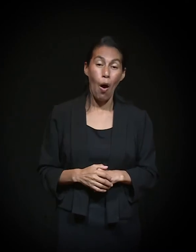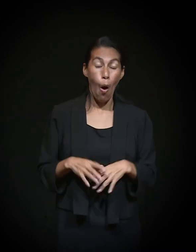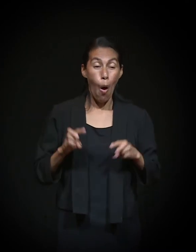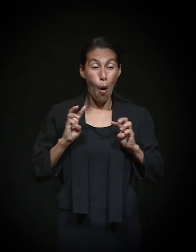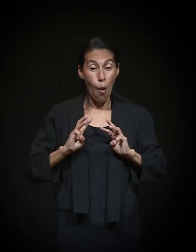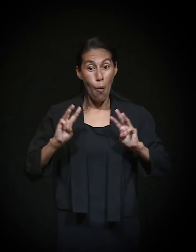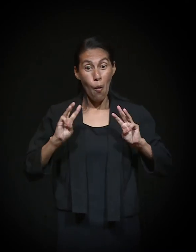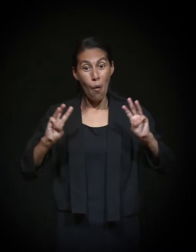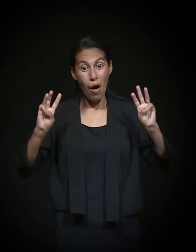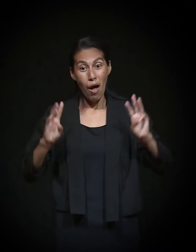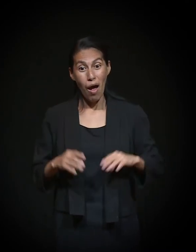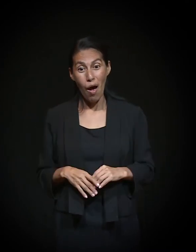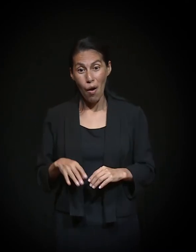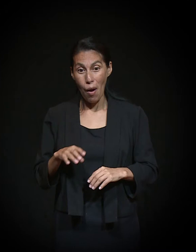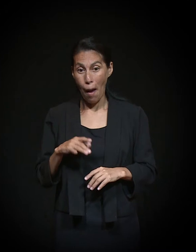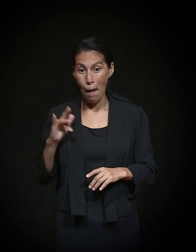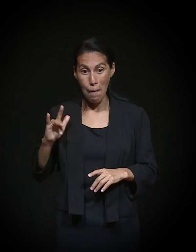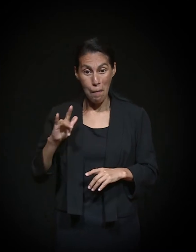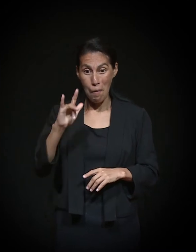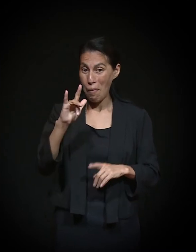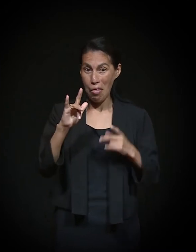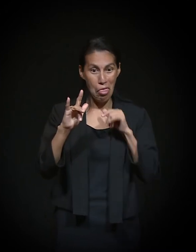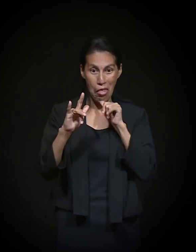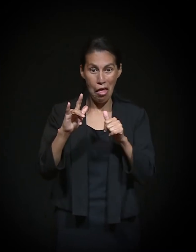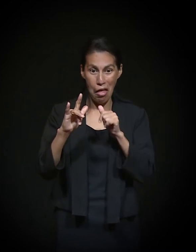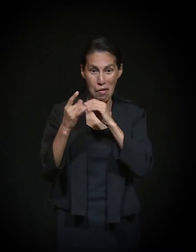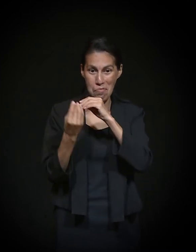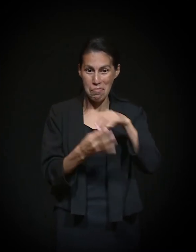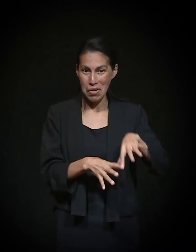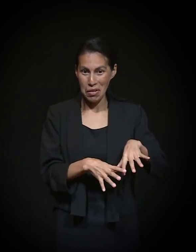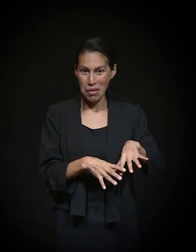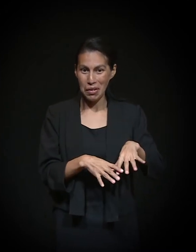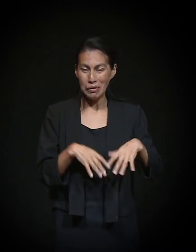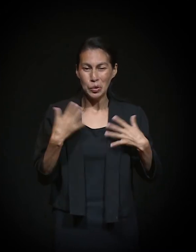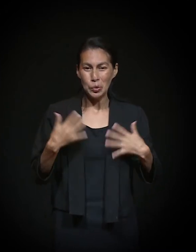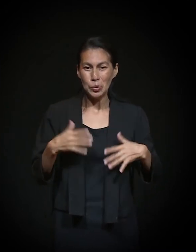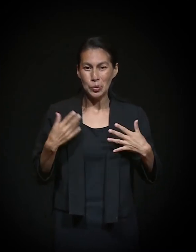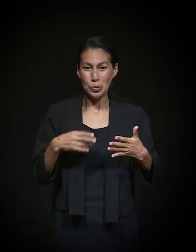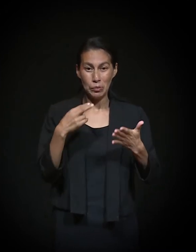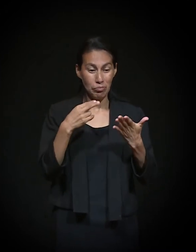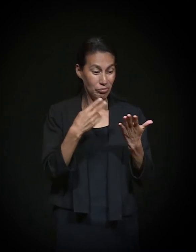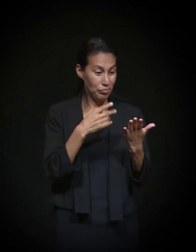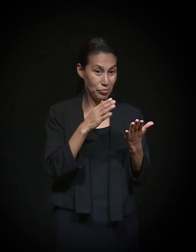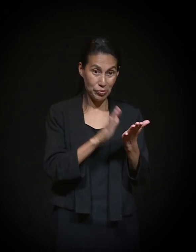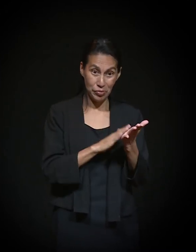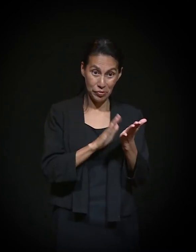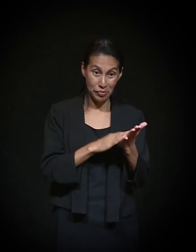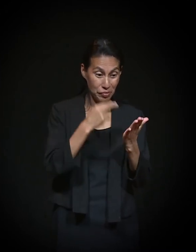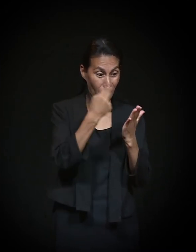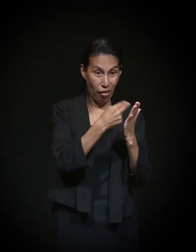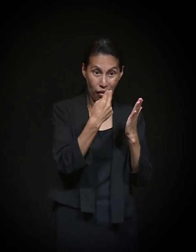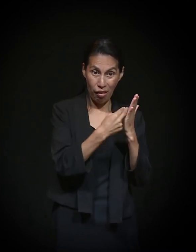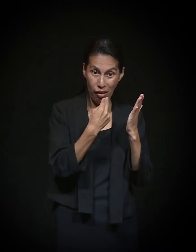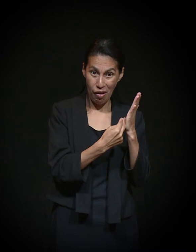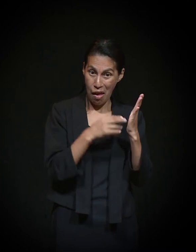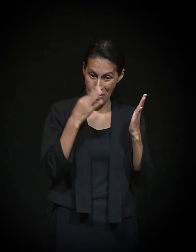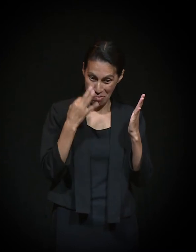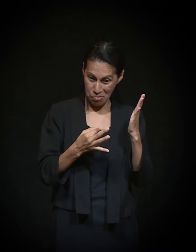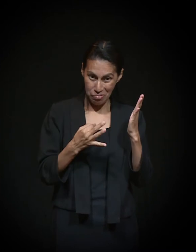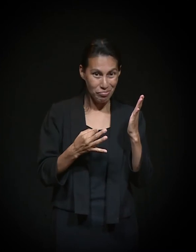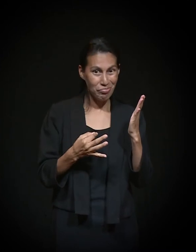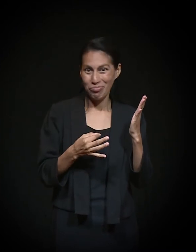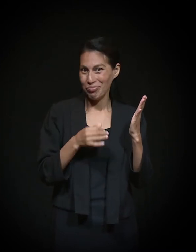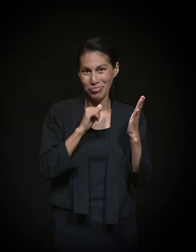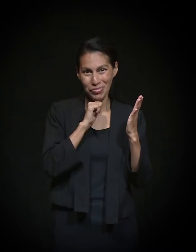O sea, prácticamente ya me perdieron el vuelo. No tenían todos los documentos en regla, y en ese momento